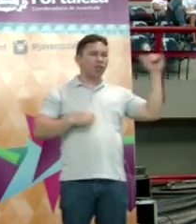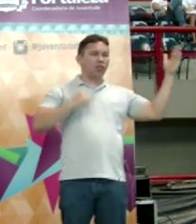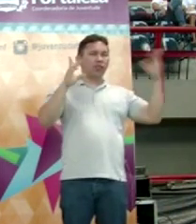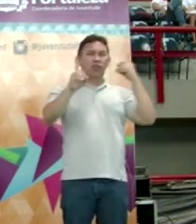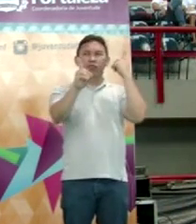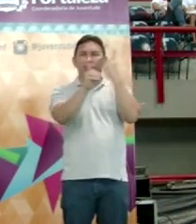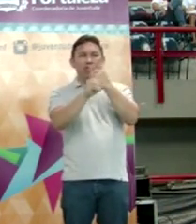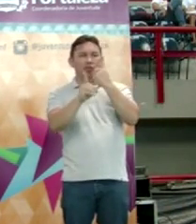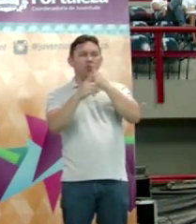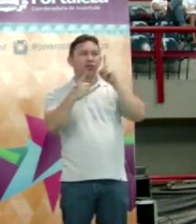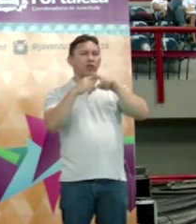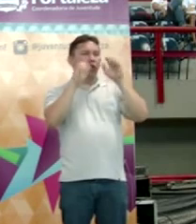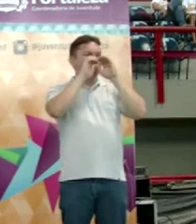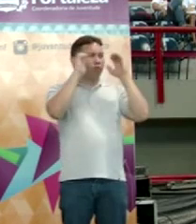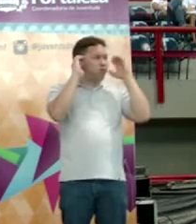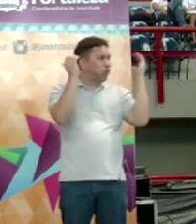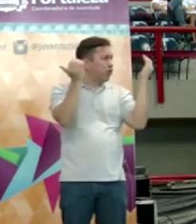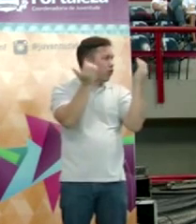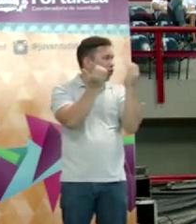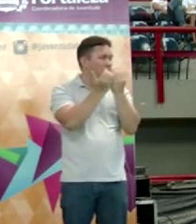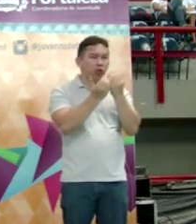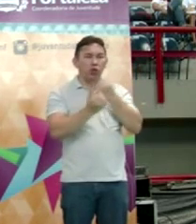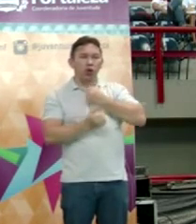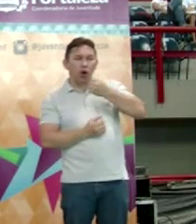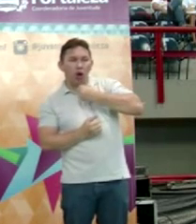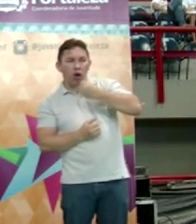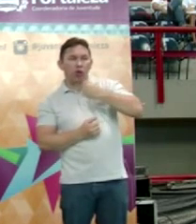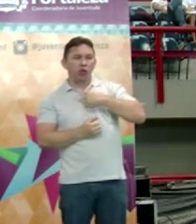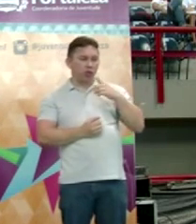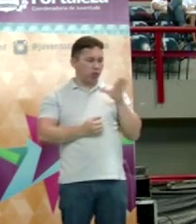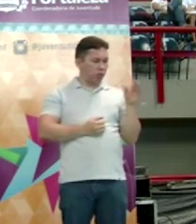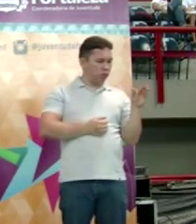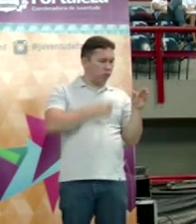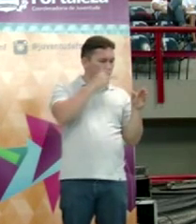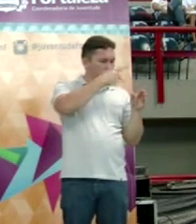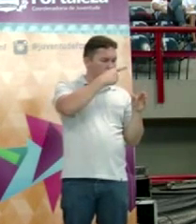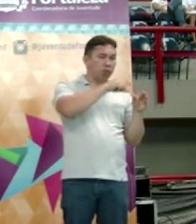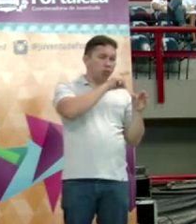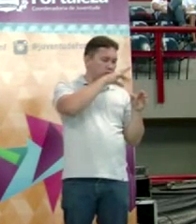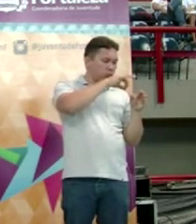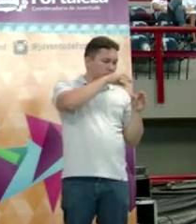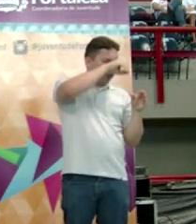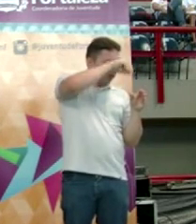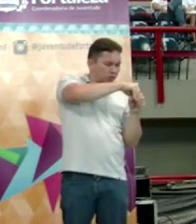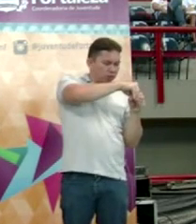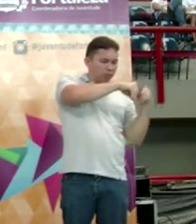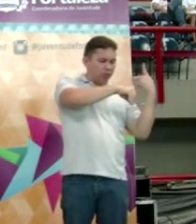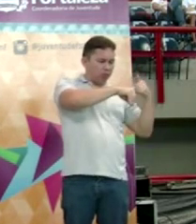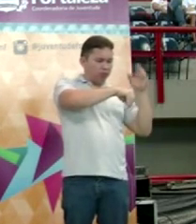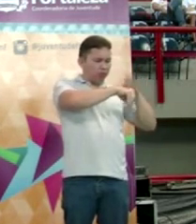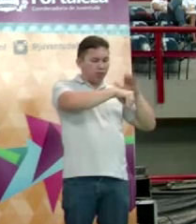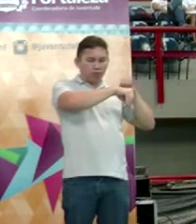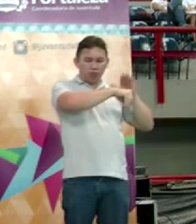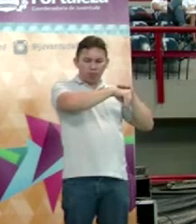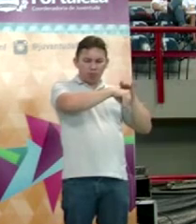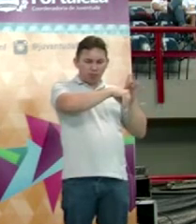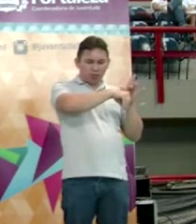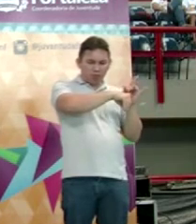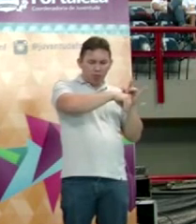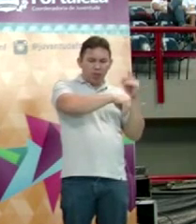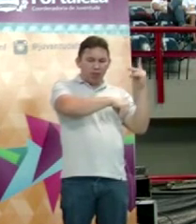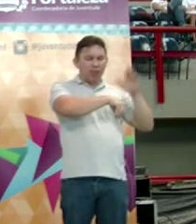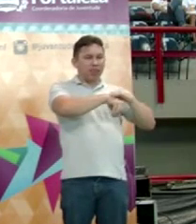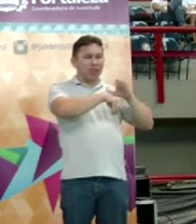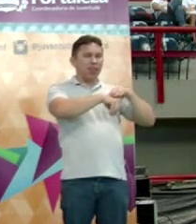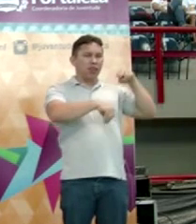nas boates, nos estúdios de gravação, tem um polímero que é chamado de poliacrilonitrila. Então tem essa substância